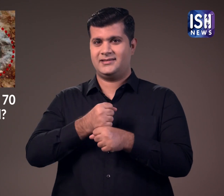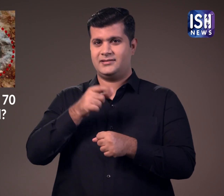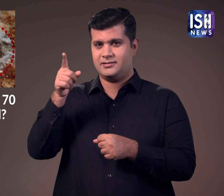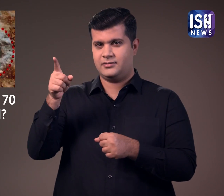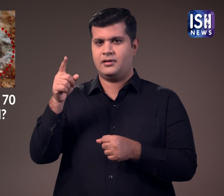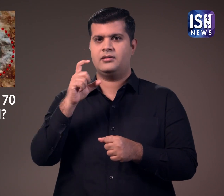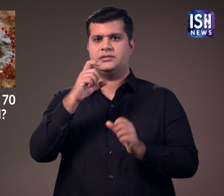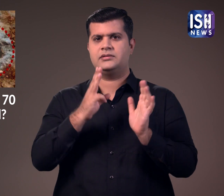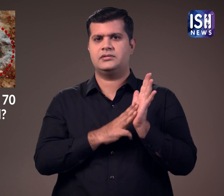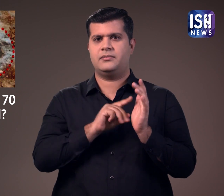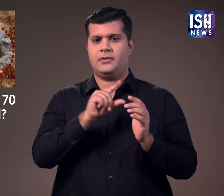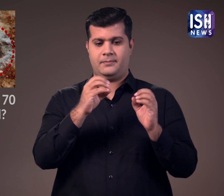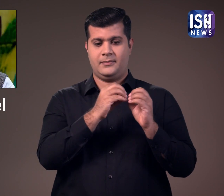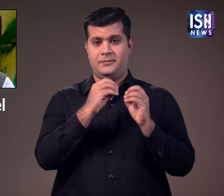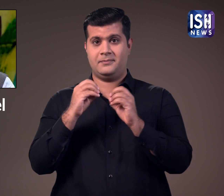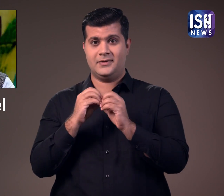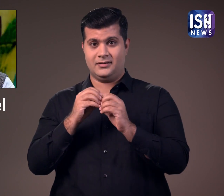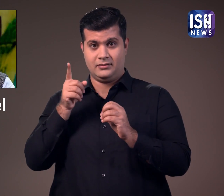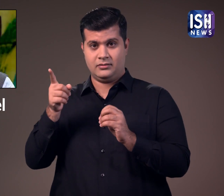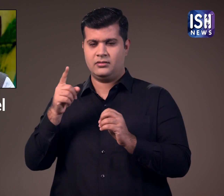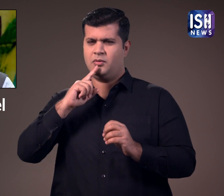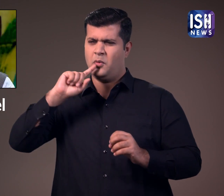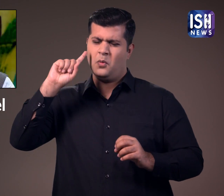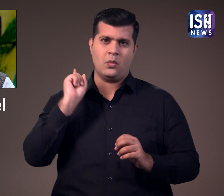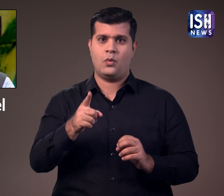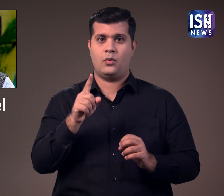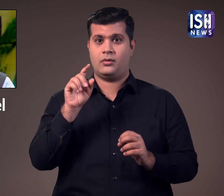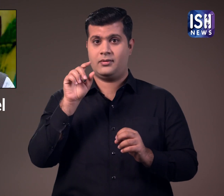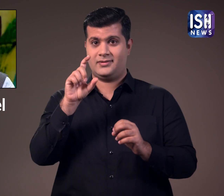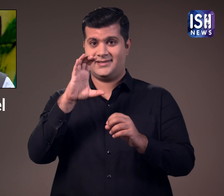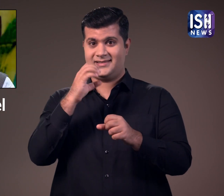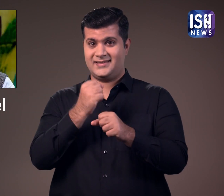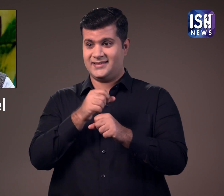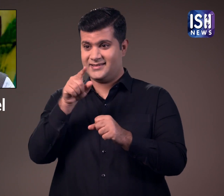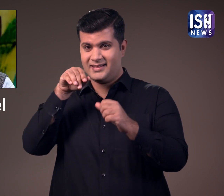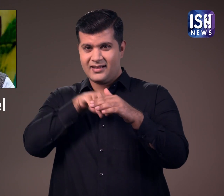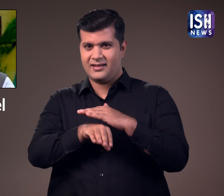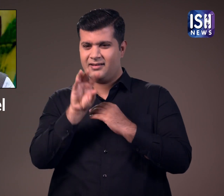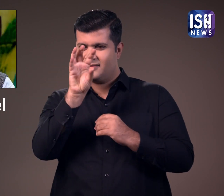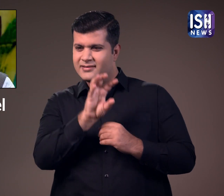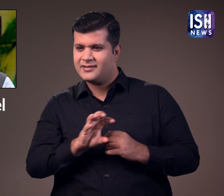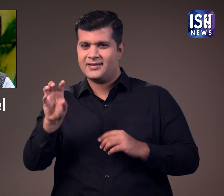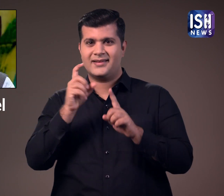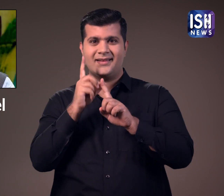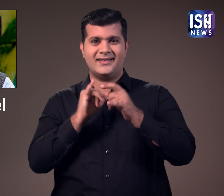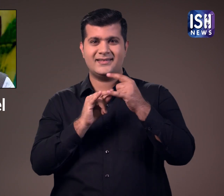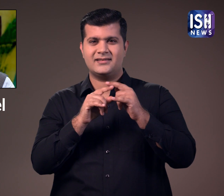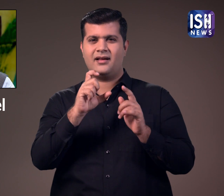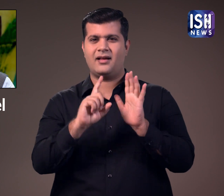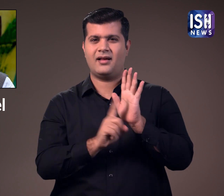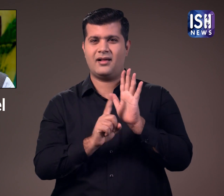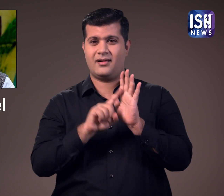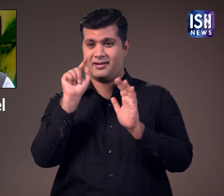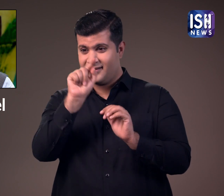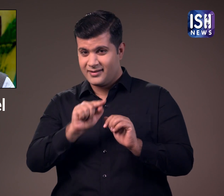36 गड के मुख्य मंत्री पुपेश भागेल ने जिला कलेक्टरों और स्पी को निर्देश दिया है कि